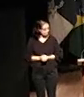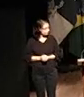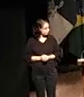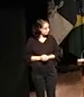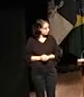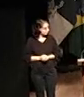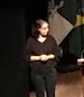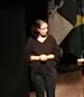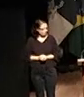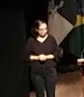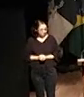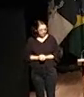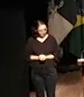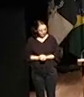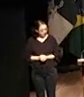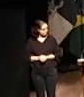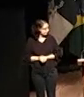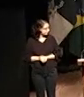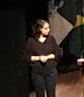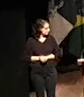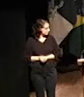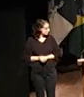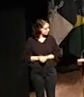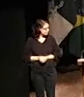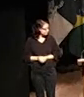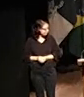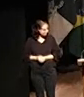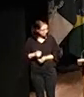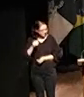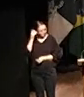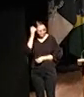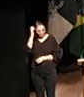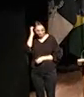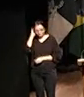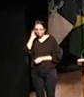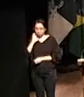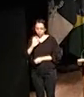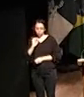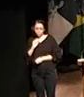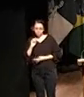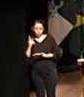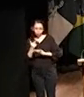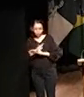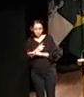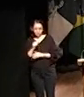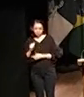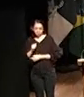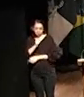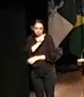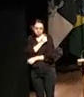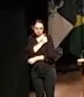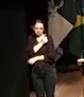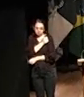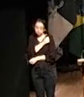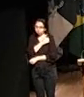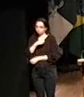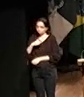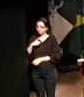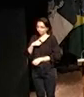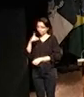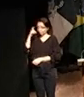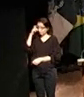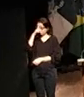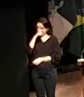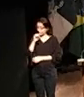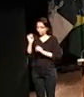porque o que tem acontecido é que os estudantes com necessidades alimentares especiais eles com a dificuldade de conseguir o seu laudo porque